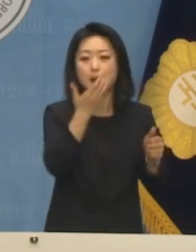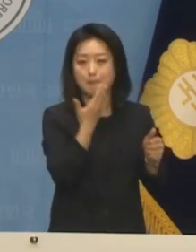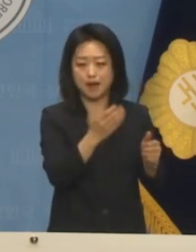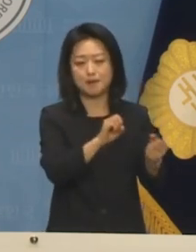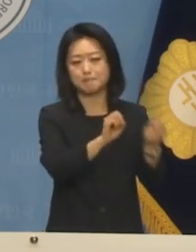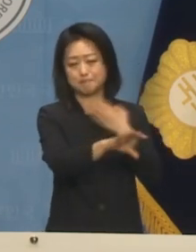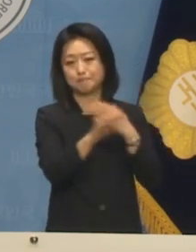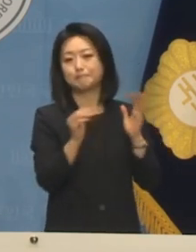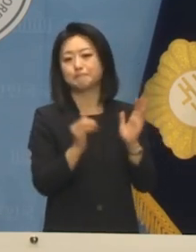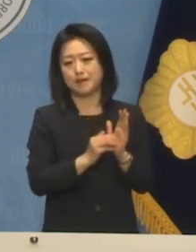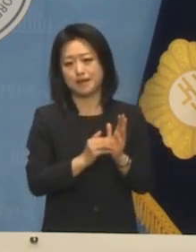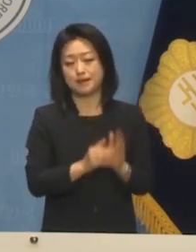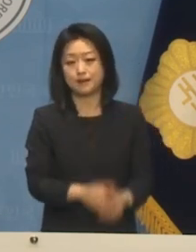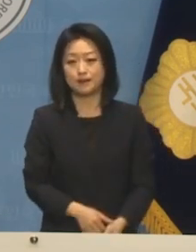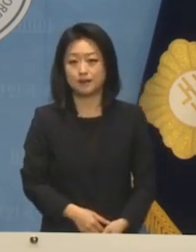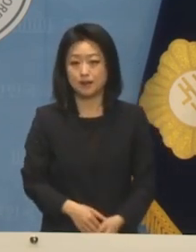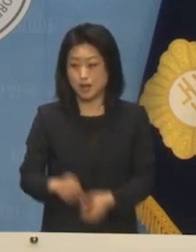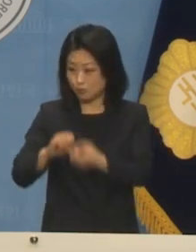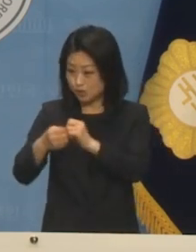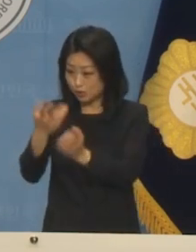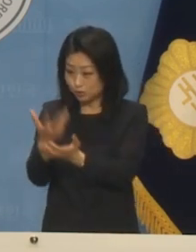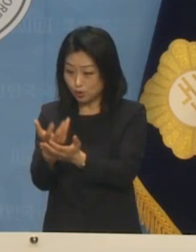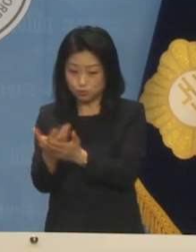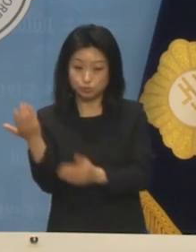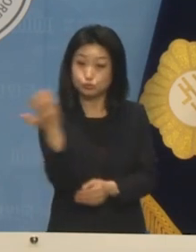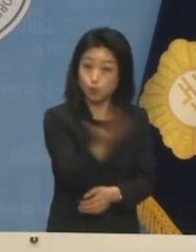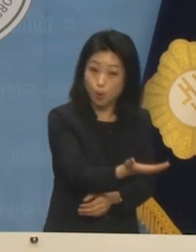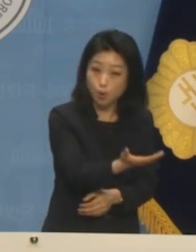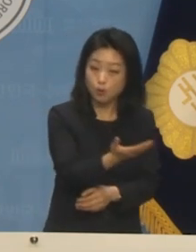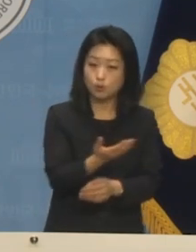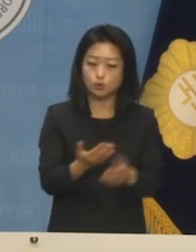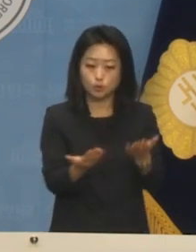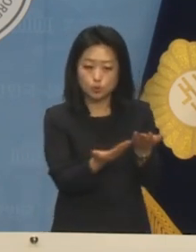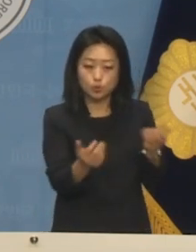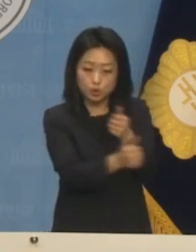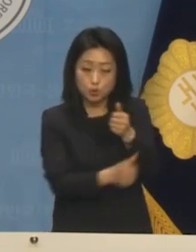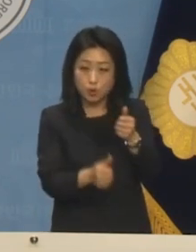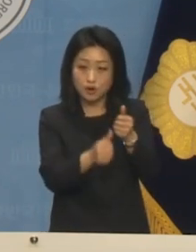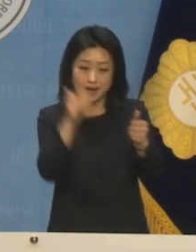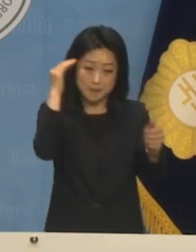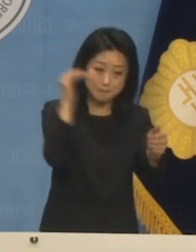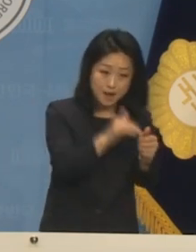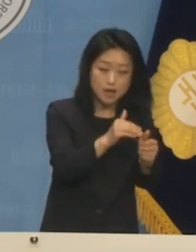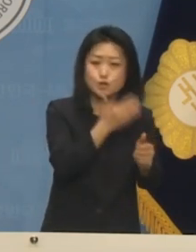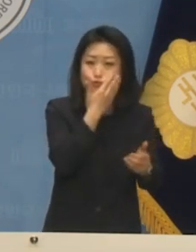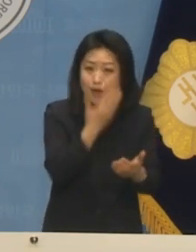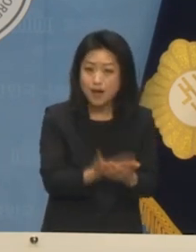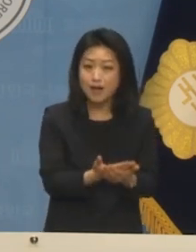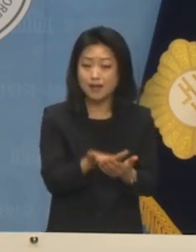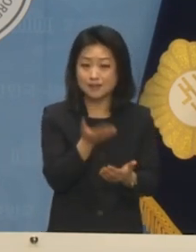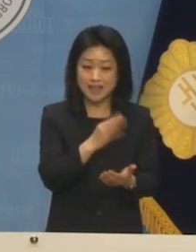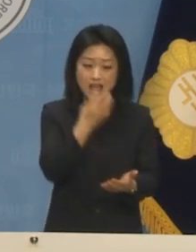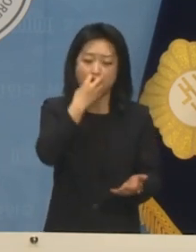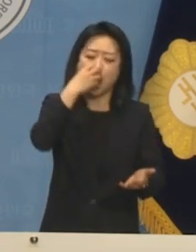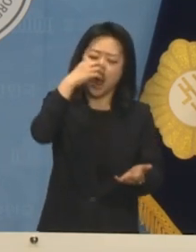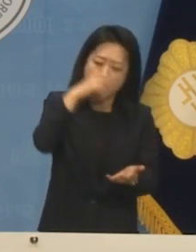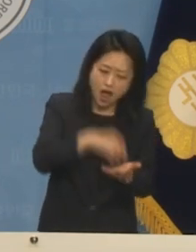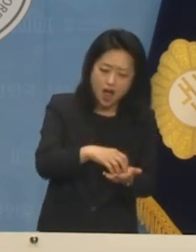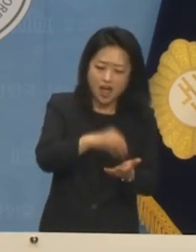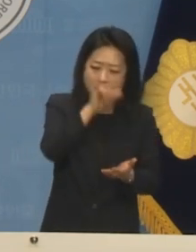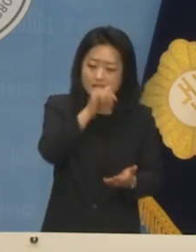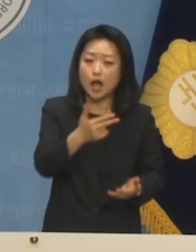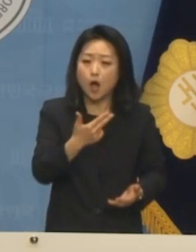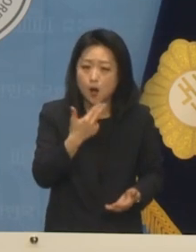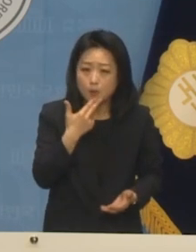하였습니다. 위조된 문서를 제출해서 노동위원회를 기만했다는 사실이 중요한 것이지 직인이 찍힌 공문이